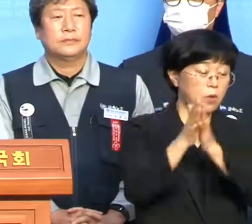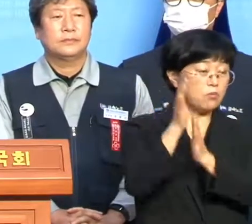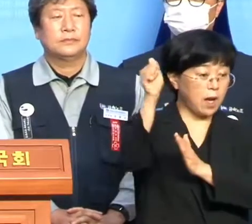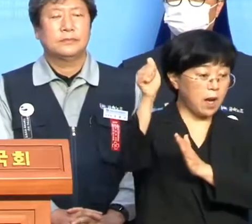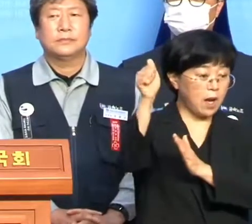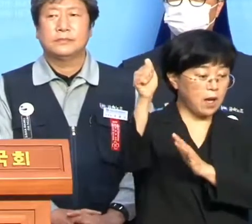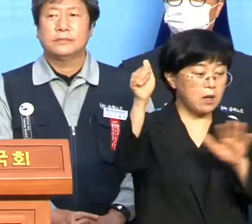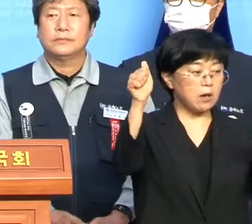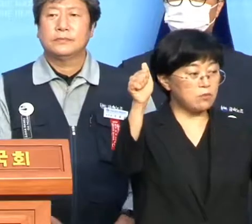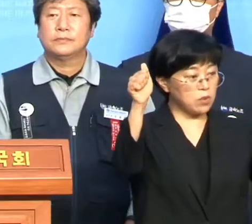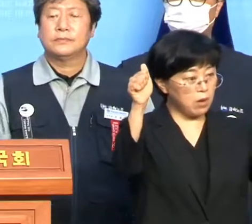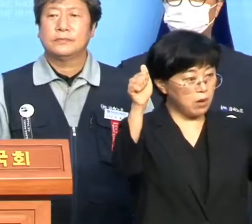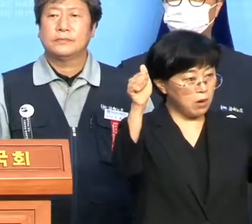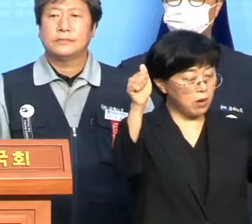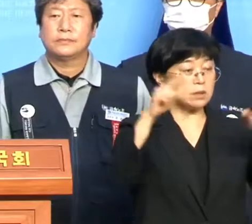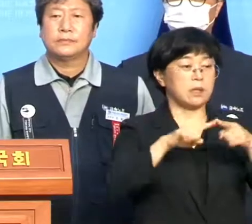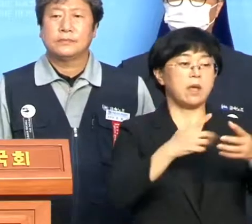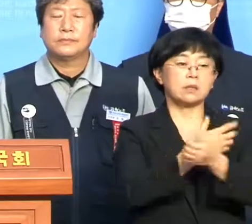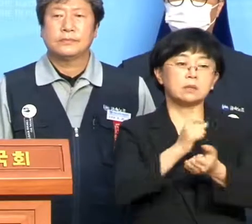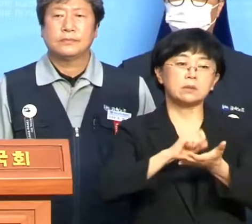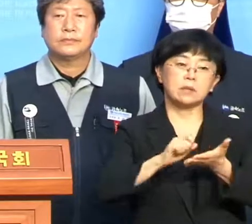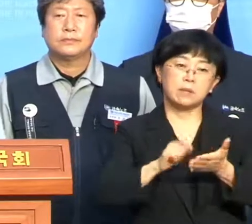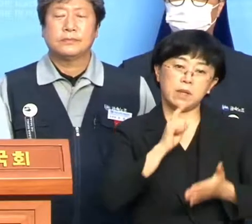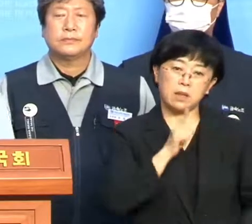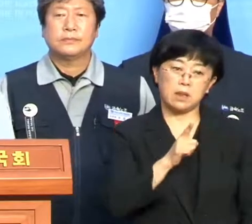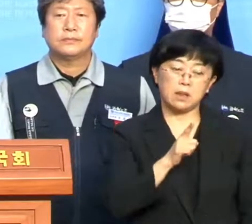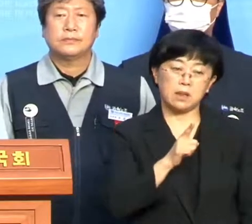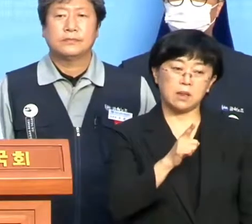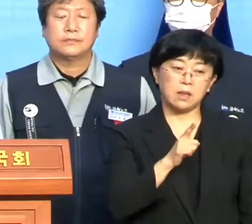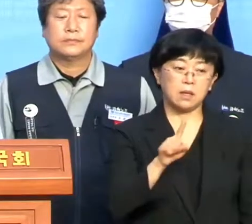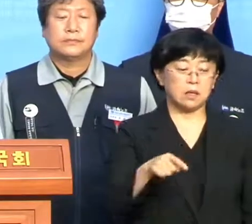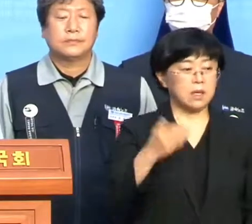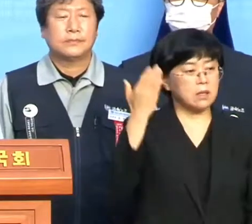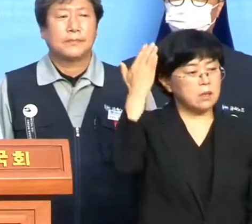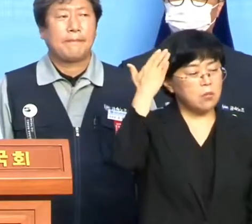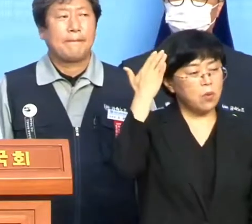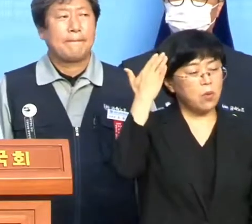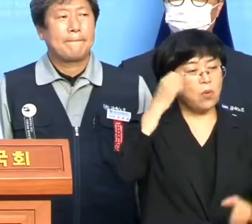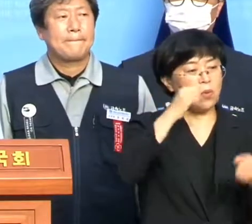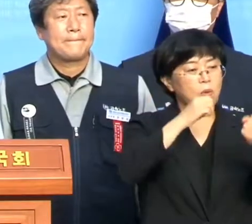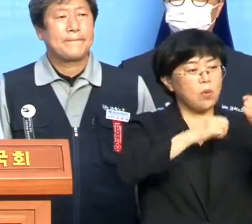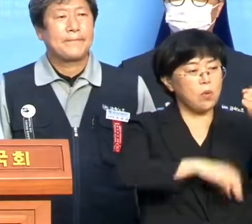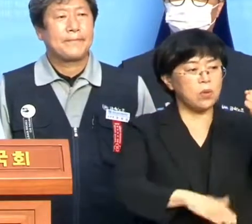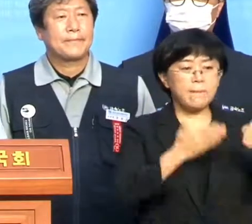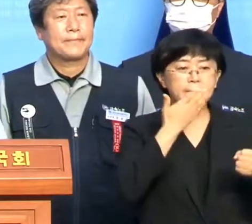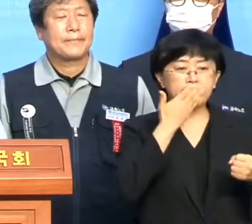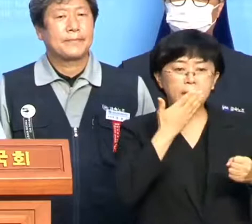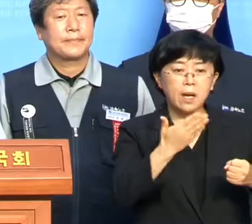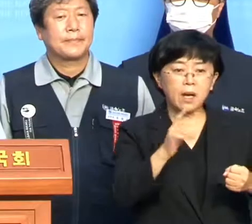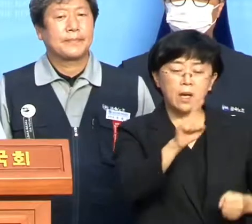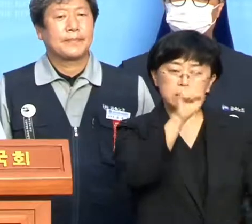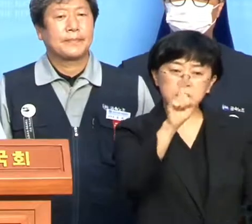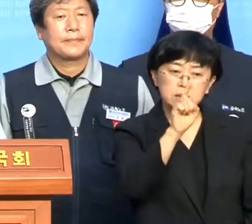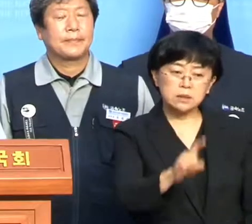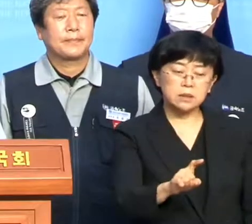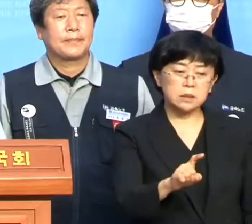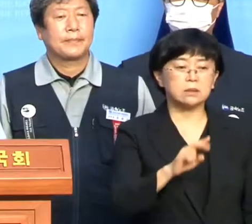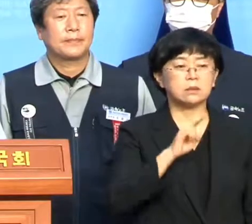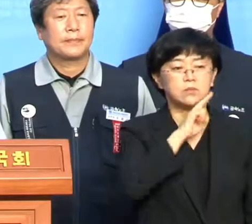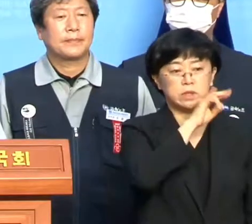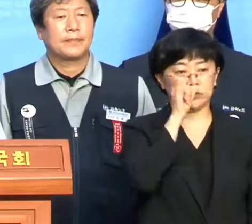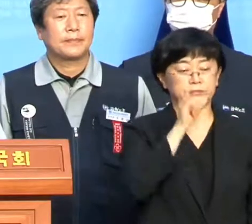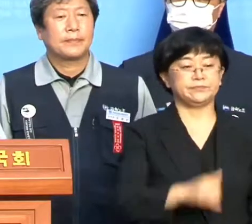작성 하자고 합니다 이게 도대체 아 상식적으로 터 가능한 일인지 의문이 제기될 수밖에